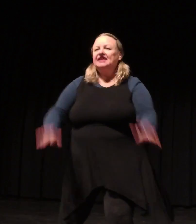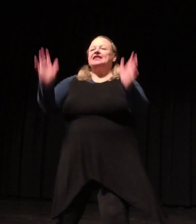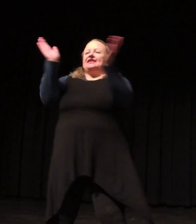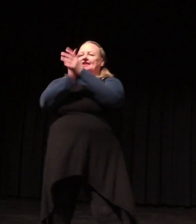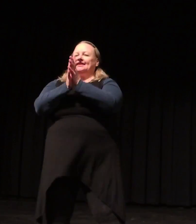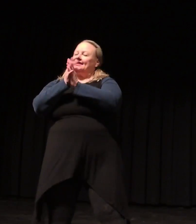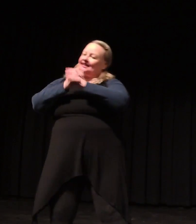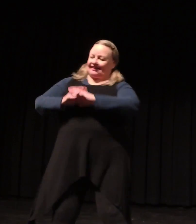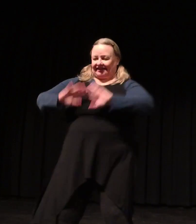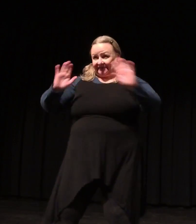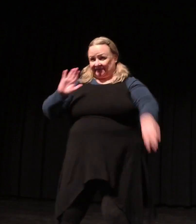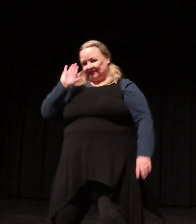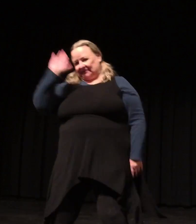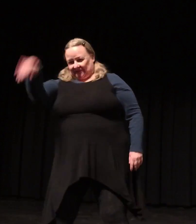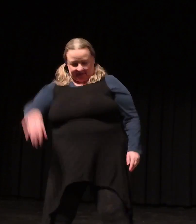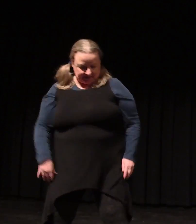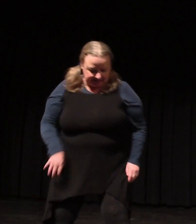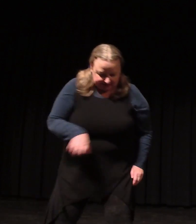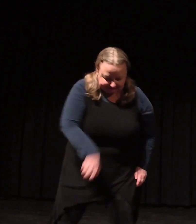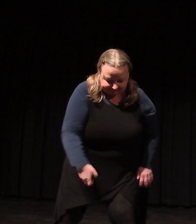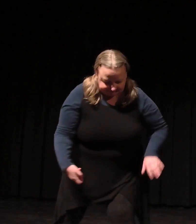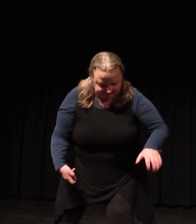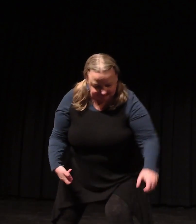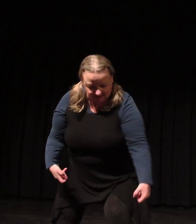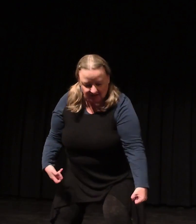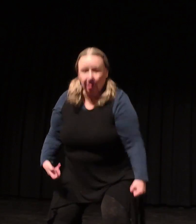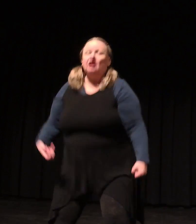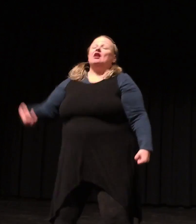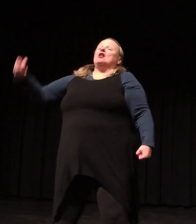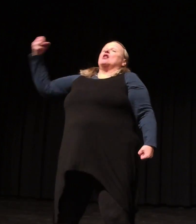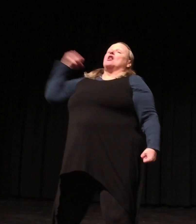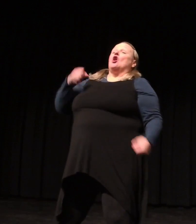L'entraînement plus tard. OK. Bon.